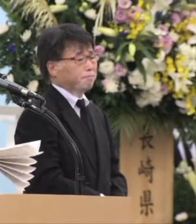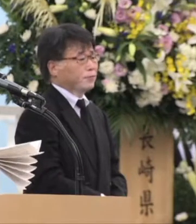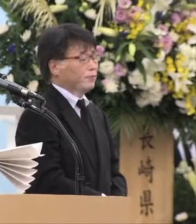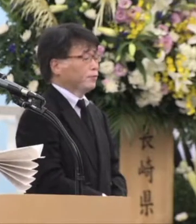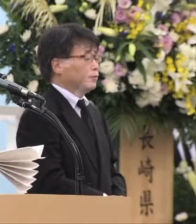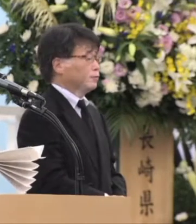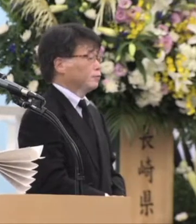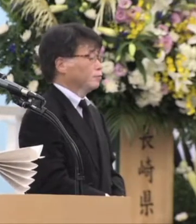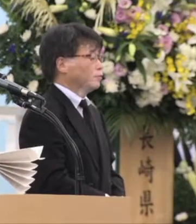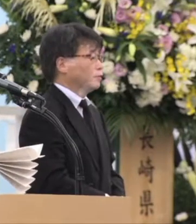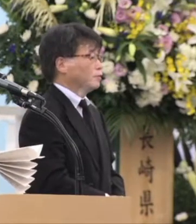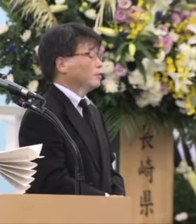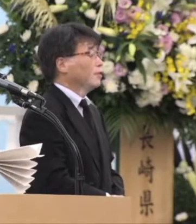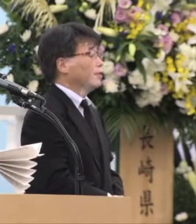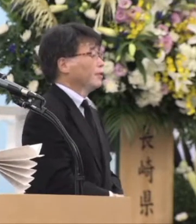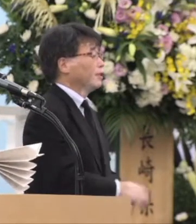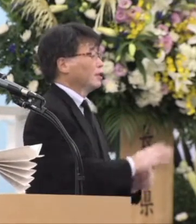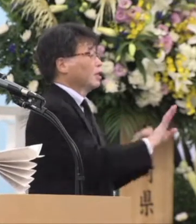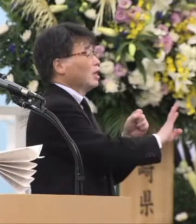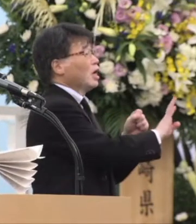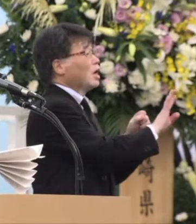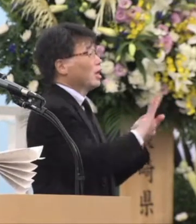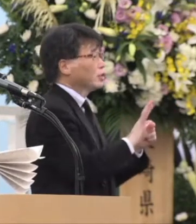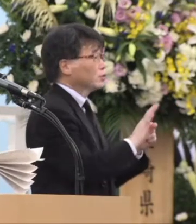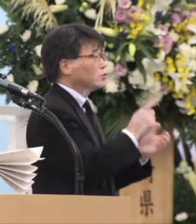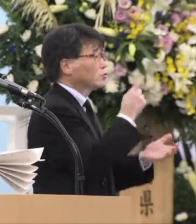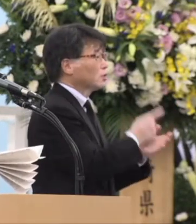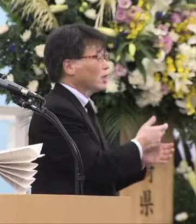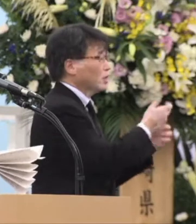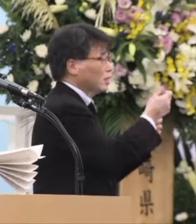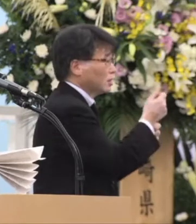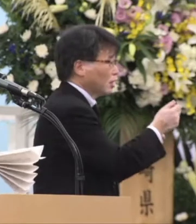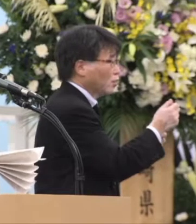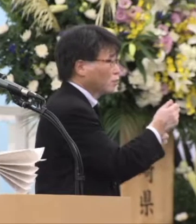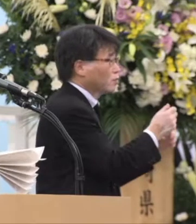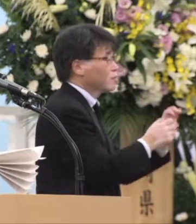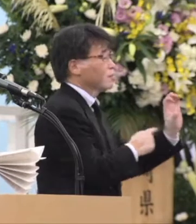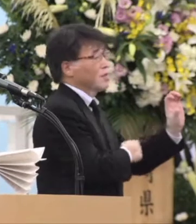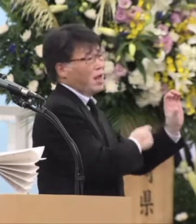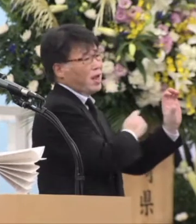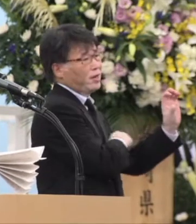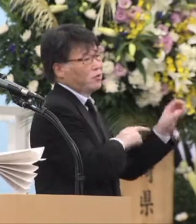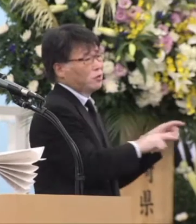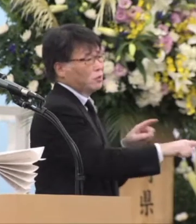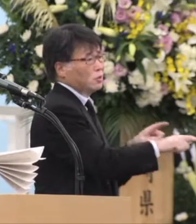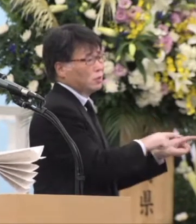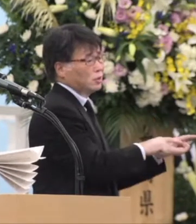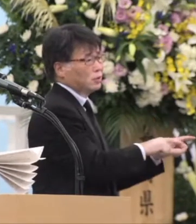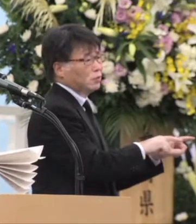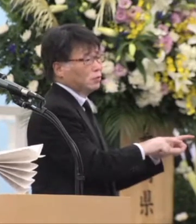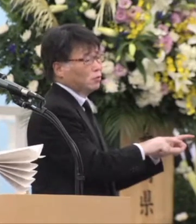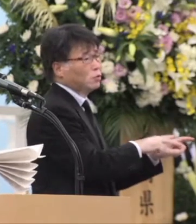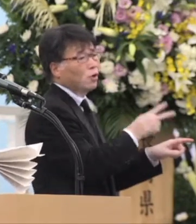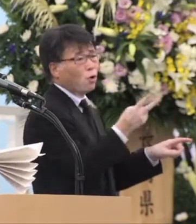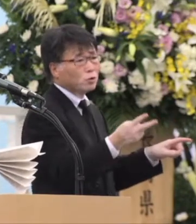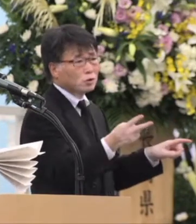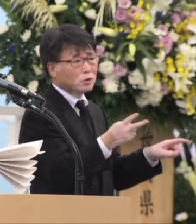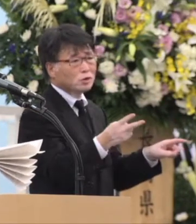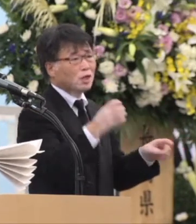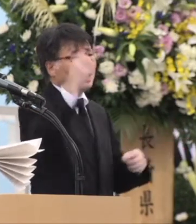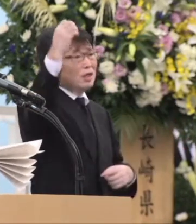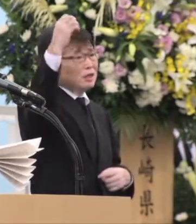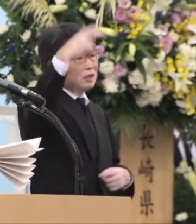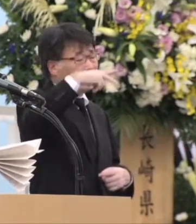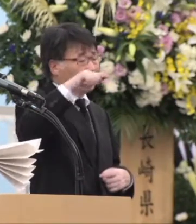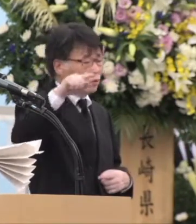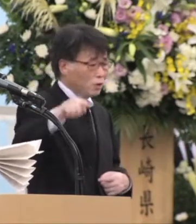原発偏重のエネルギー政策は、もっと自然エネルギーに軸足を